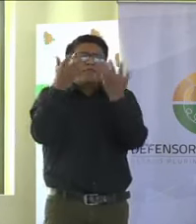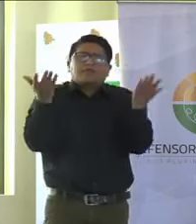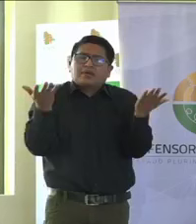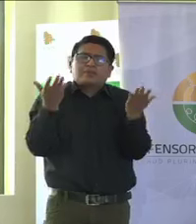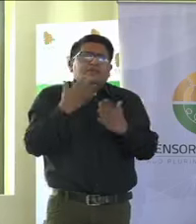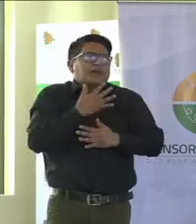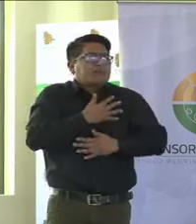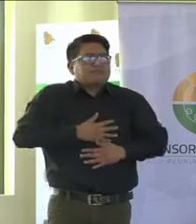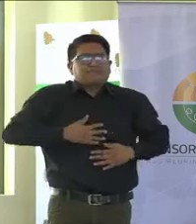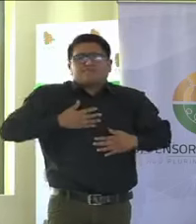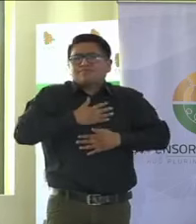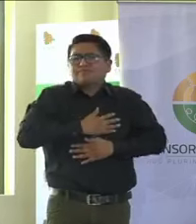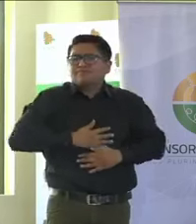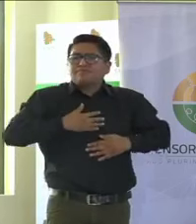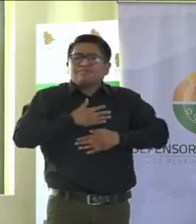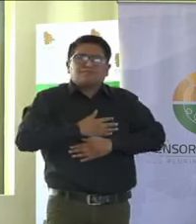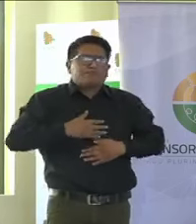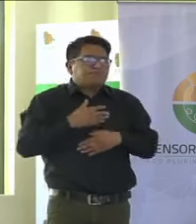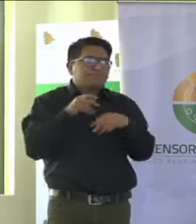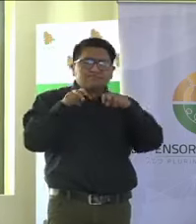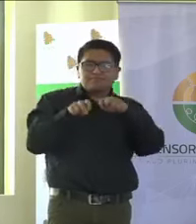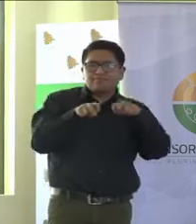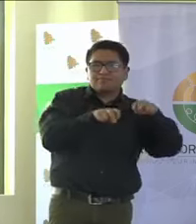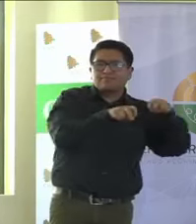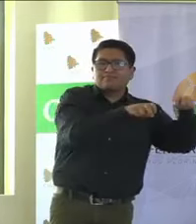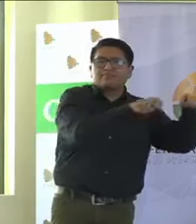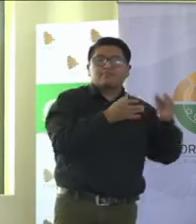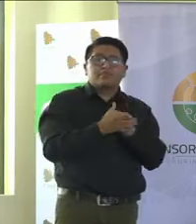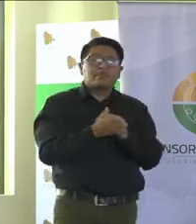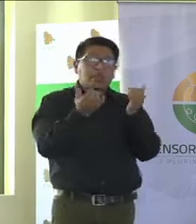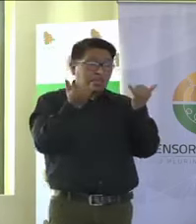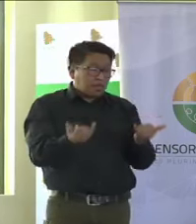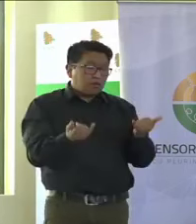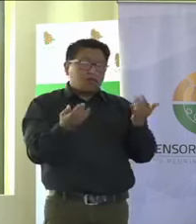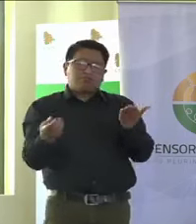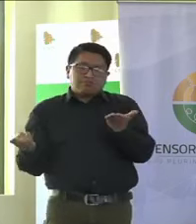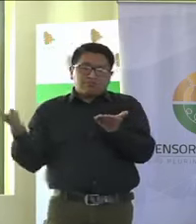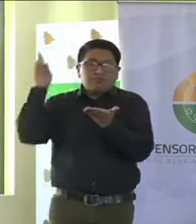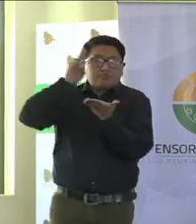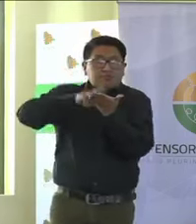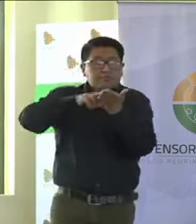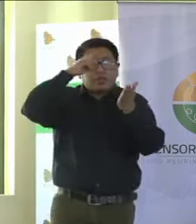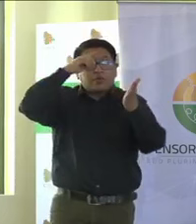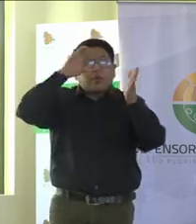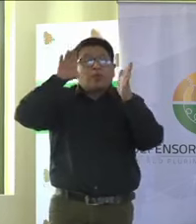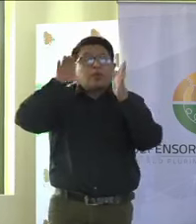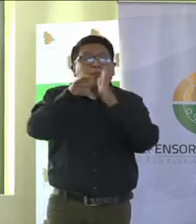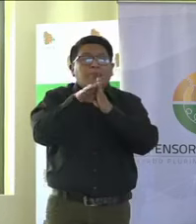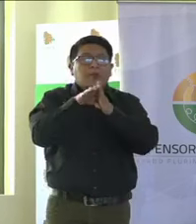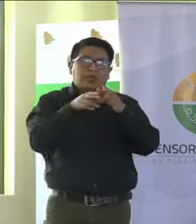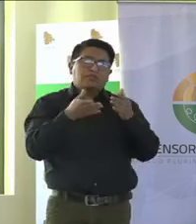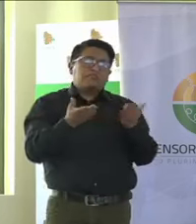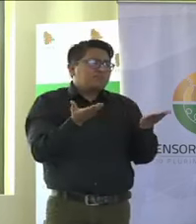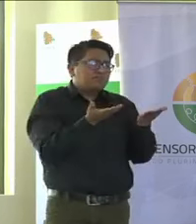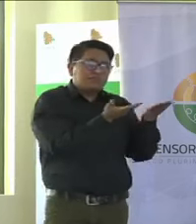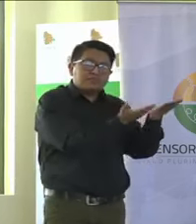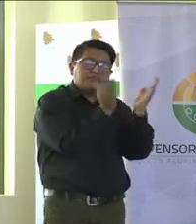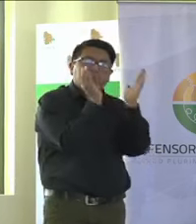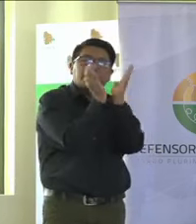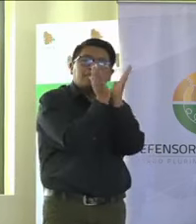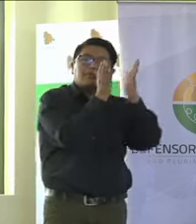estar presentes para renovar una firma, un convenio con la Defensoría del